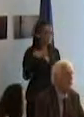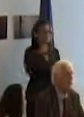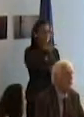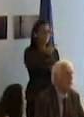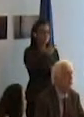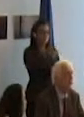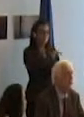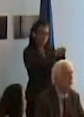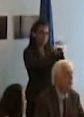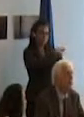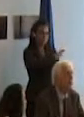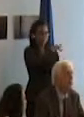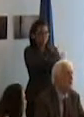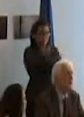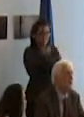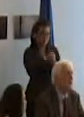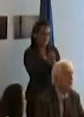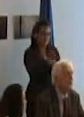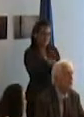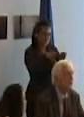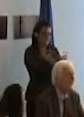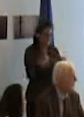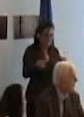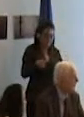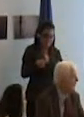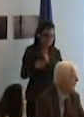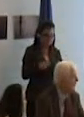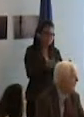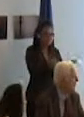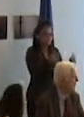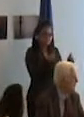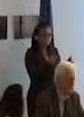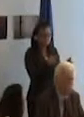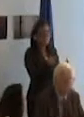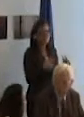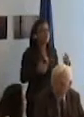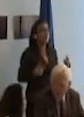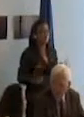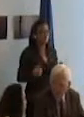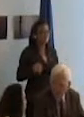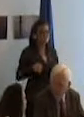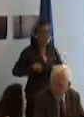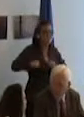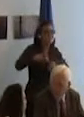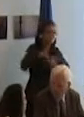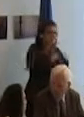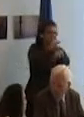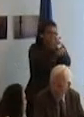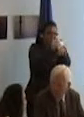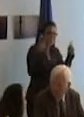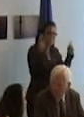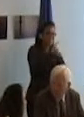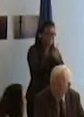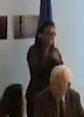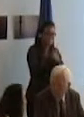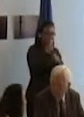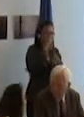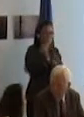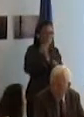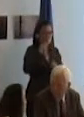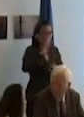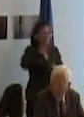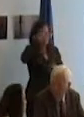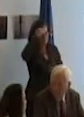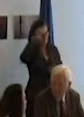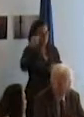en esa discusión. Una de ellas es cómo movilizamos la reflexión y el aprendizaje del maestro para la